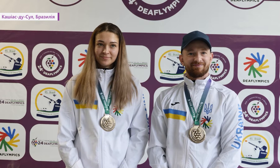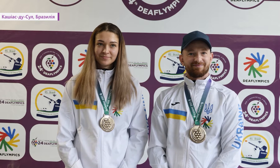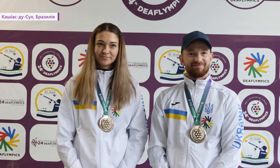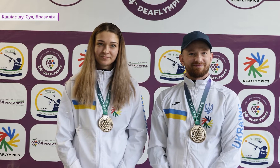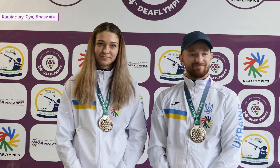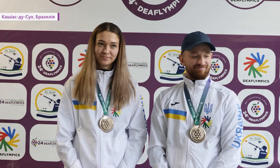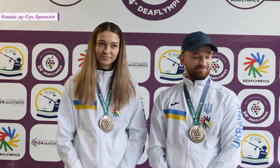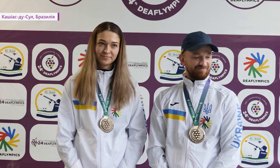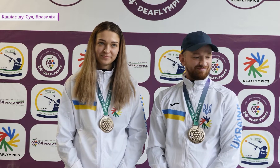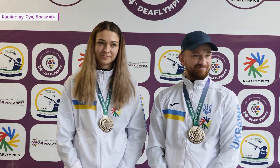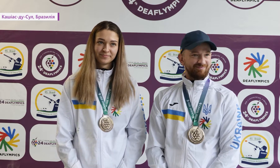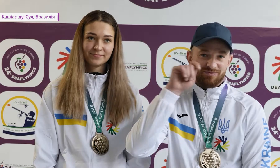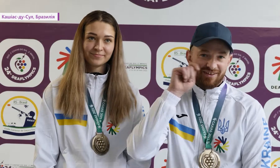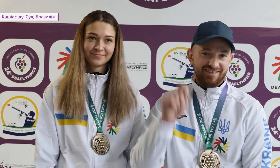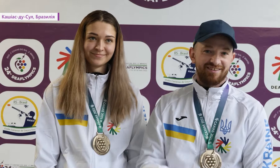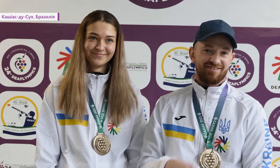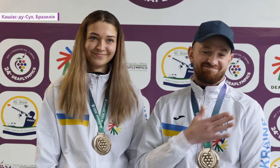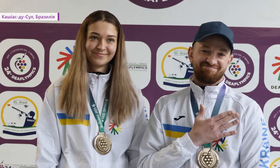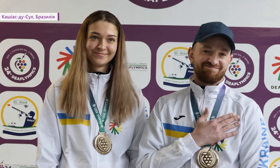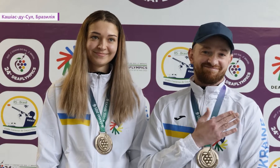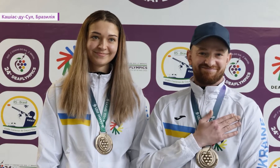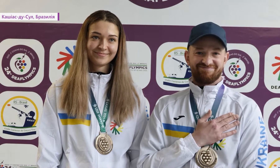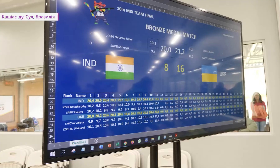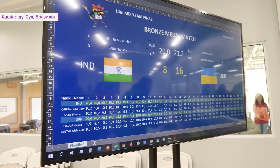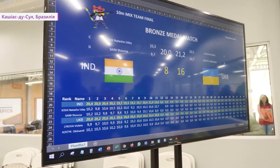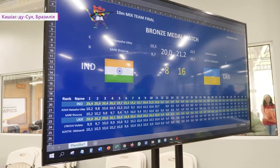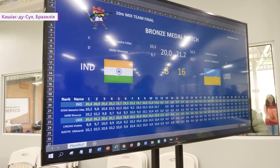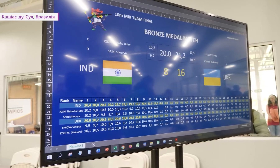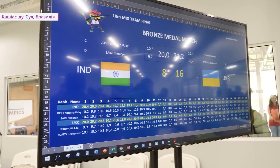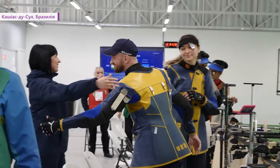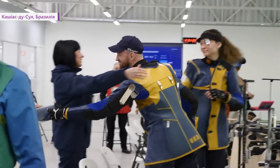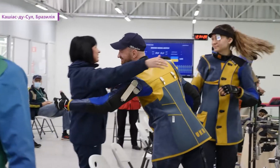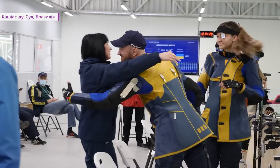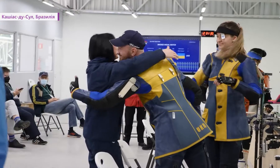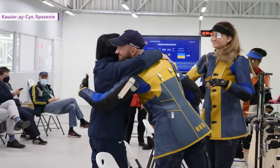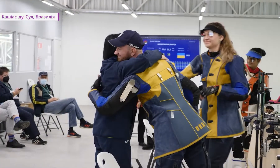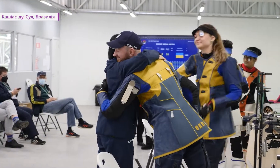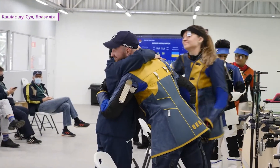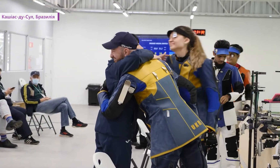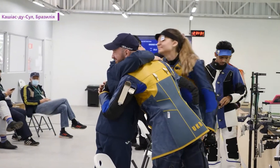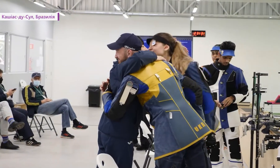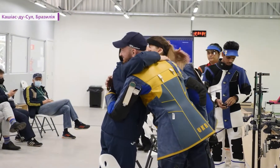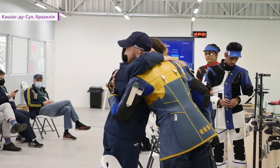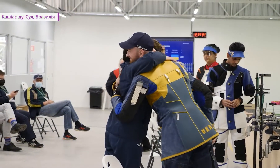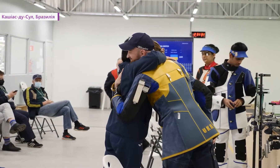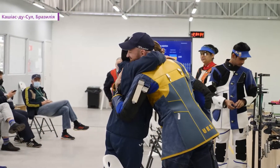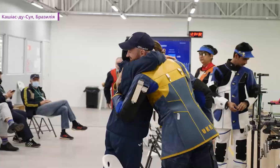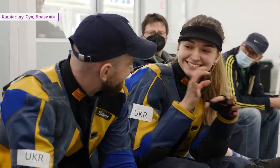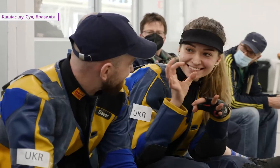дуже високий результат. Слава Україні! В третьому місці у пневматичній гвинтівці 10 метрів мікс радіє і